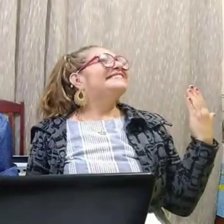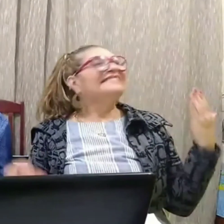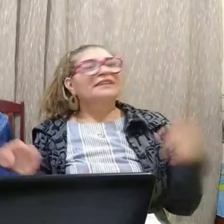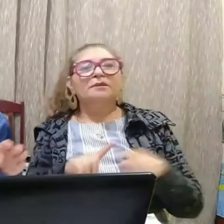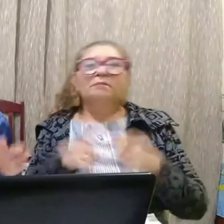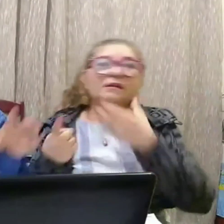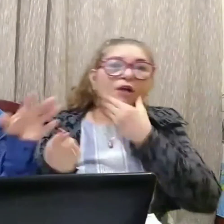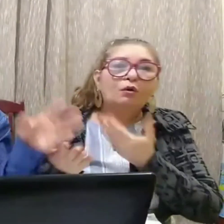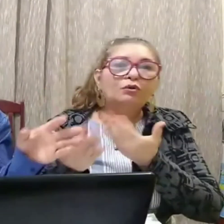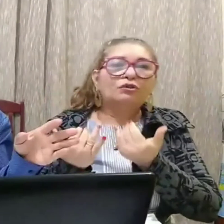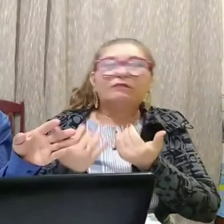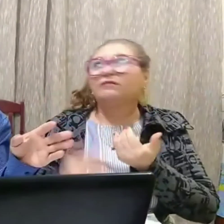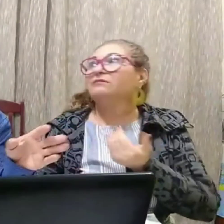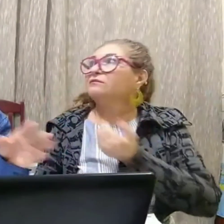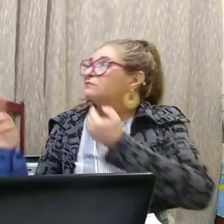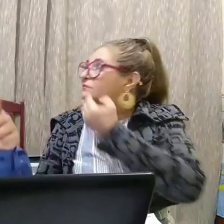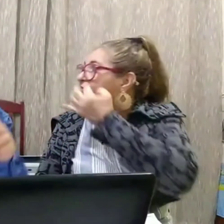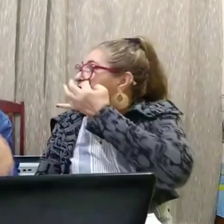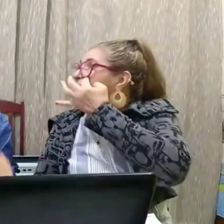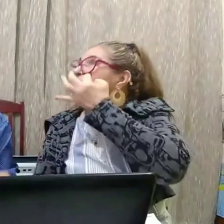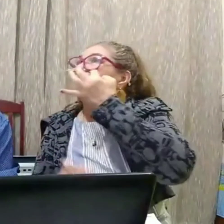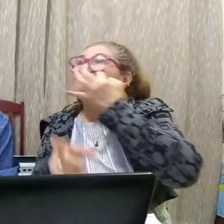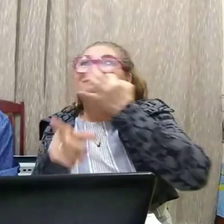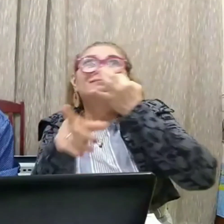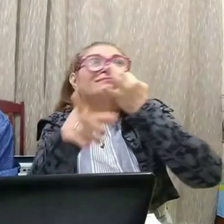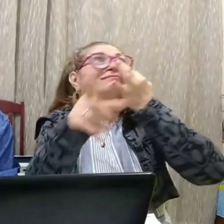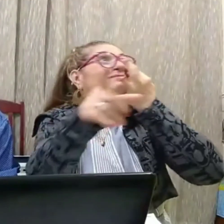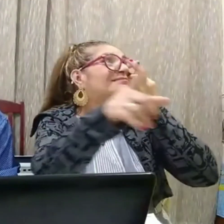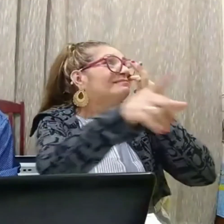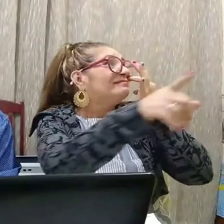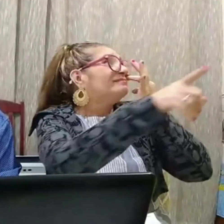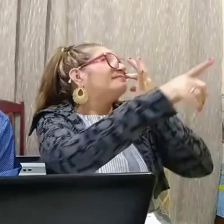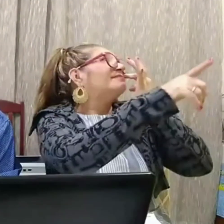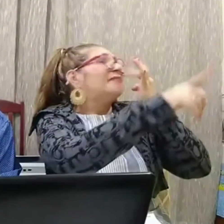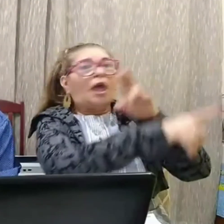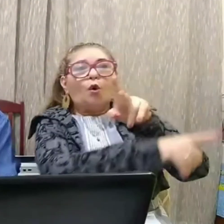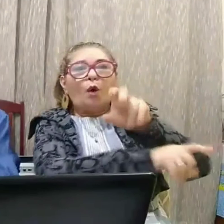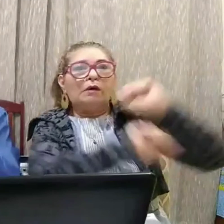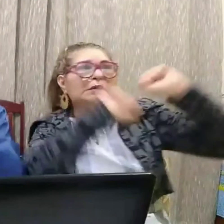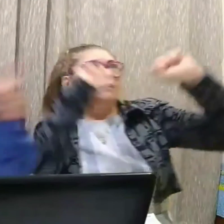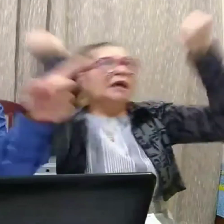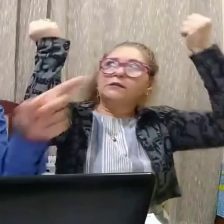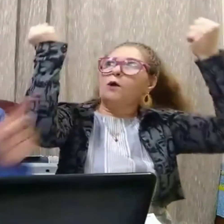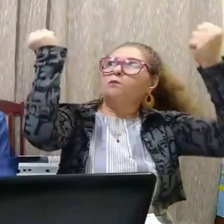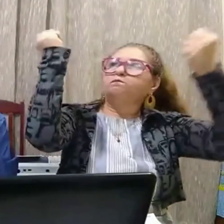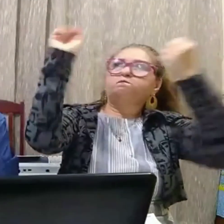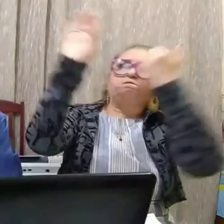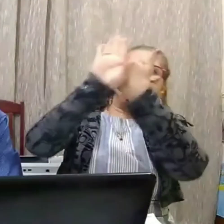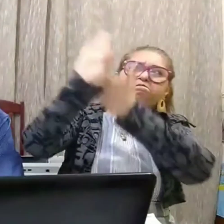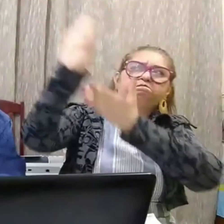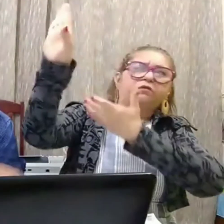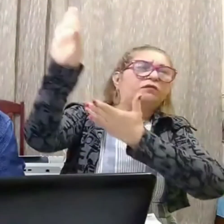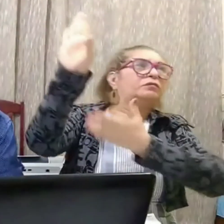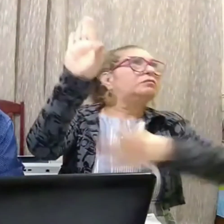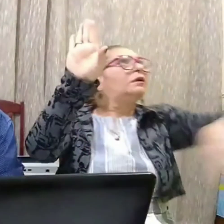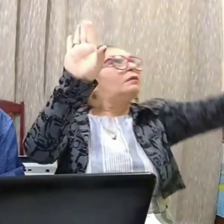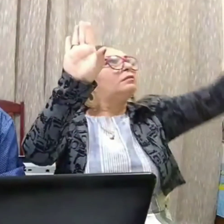jovem começou a olhar para o mundo. Cuidado, porque Sansão se afastou de Deus porque começou a olhar para as coisas de